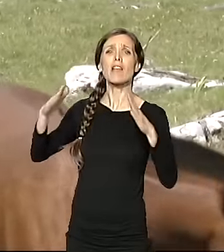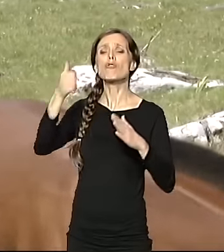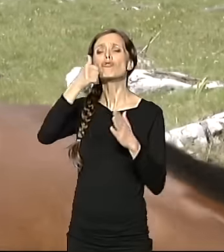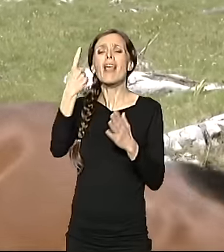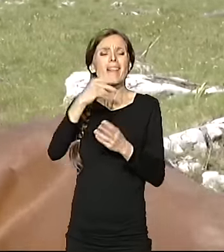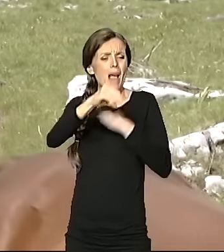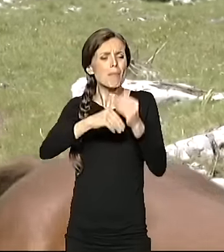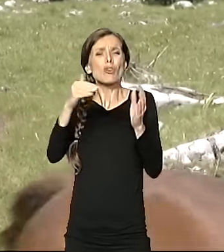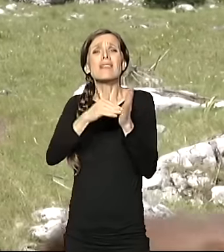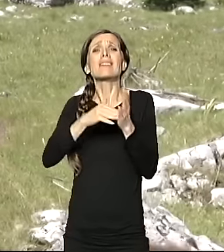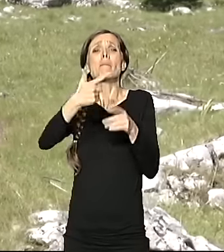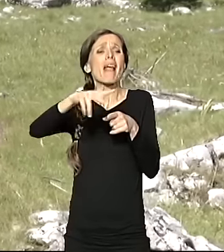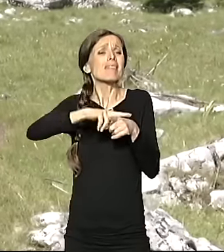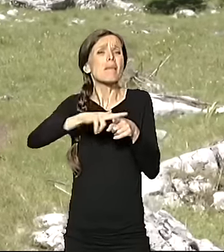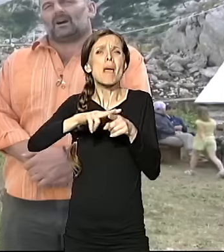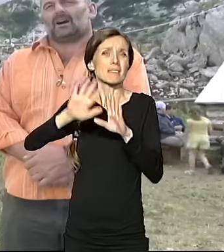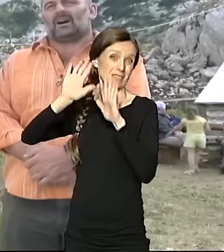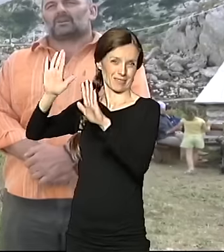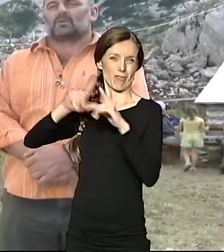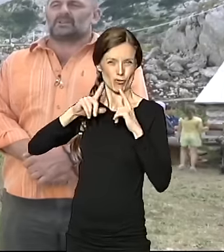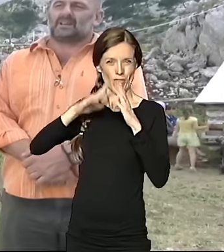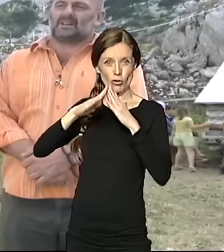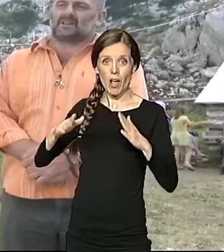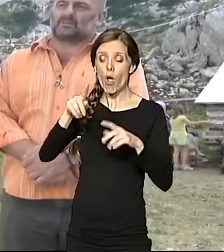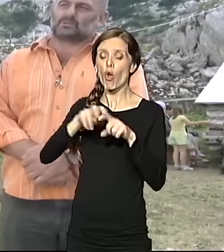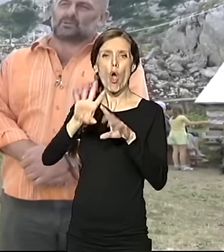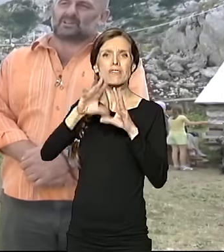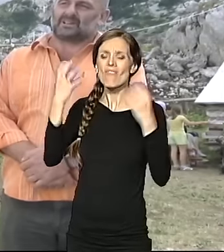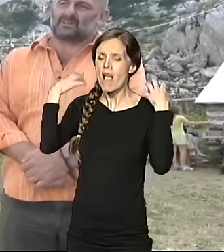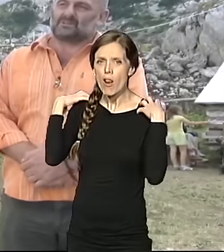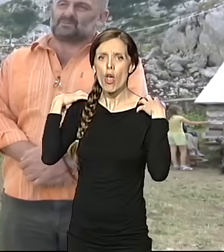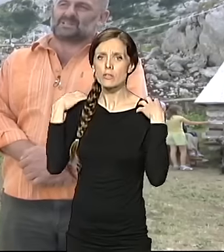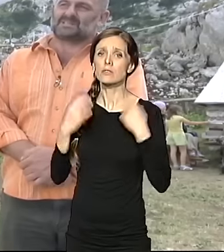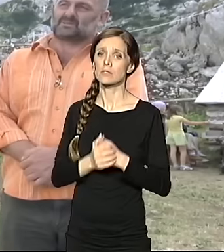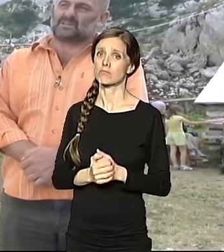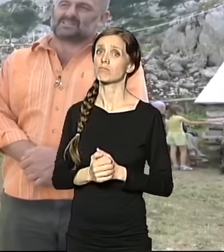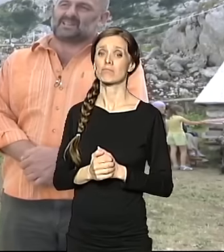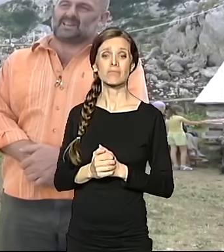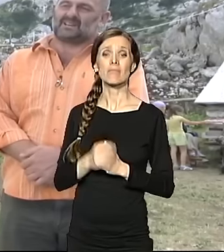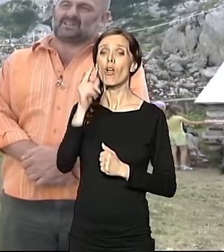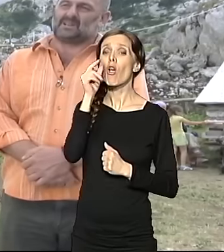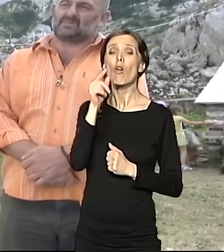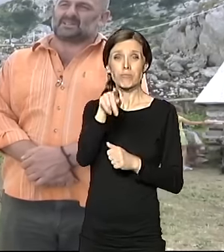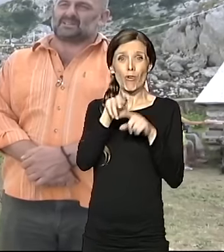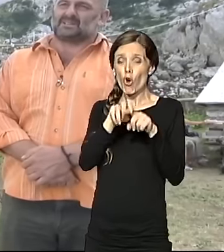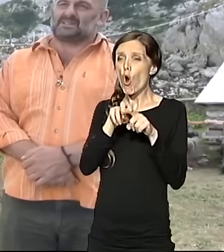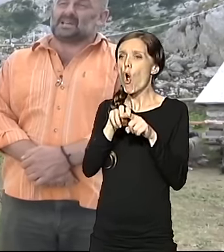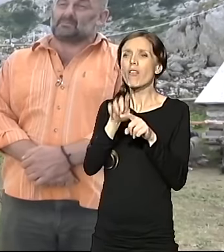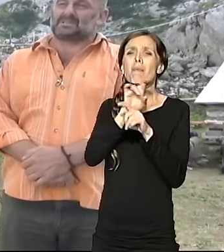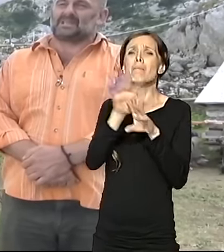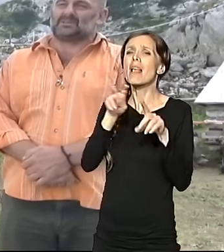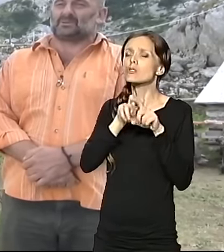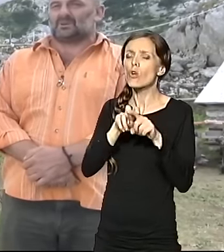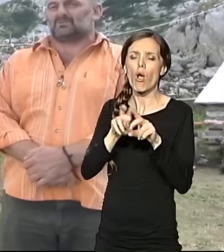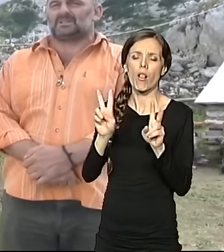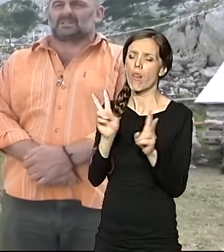Katunu, konji prenesu na svojim leđima. A konj je ljudsko krilo. Bez konja se ne može. Ne